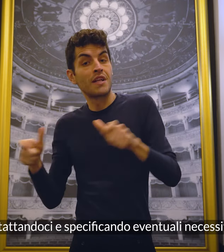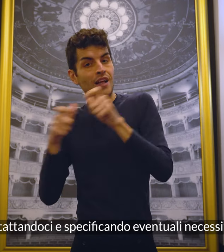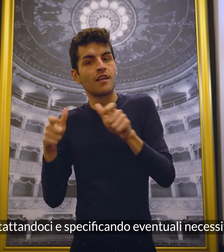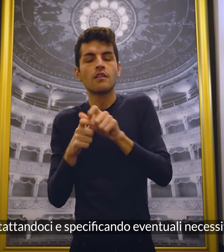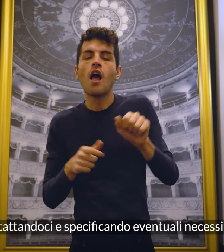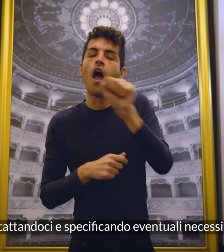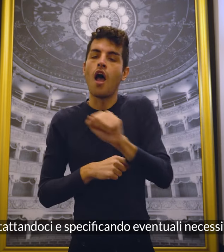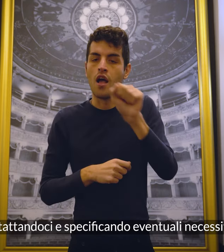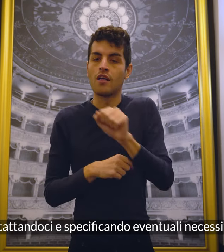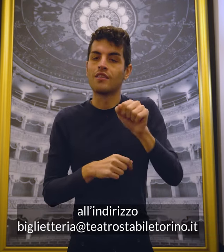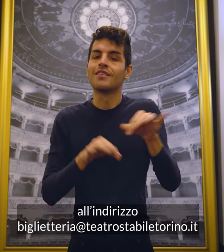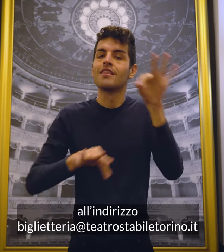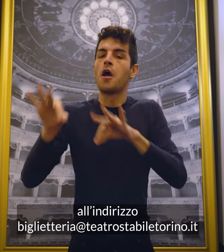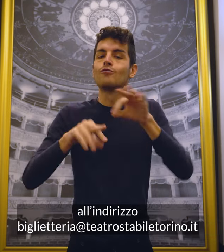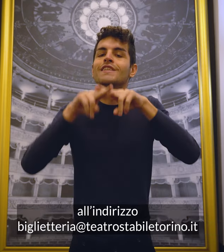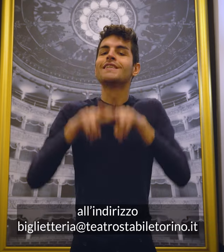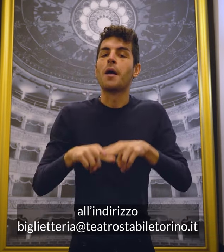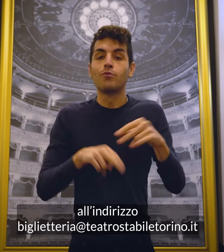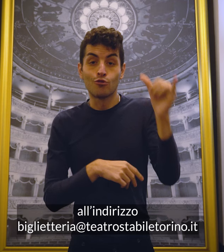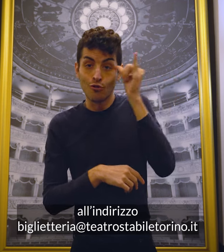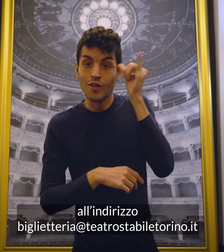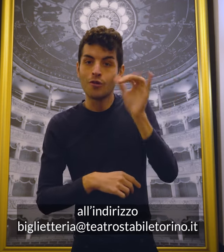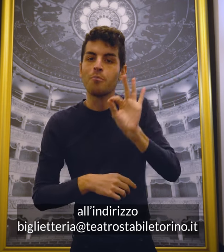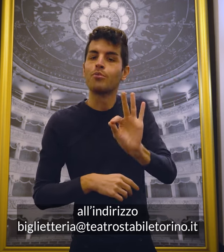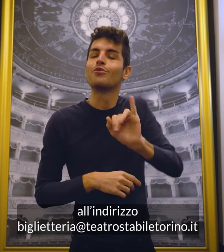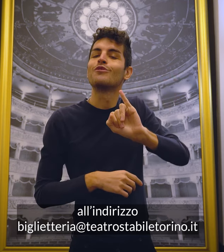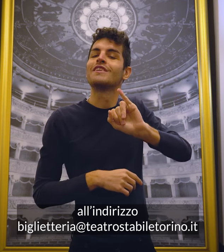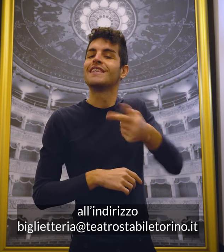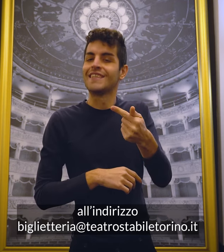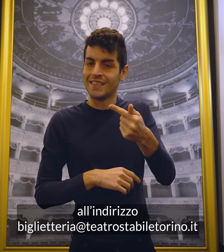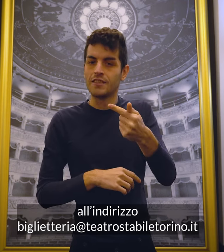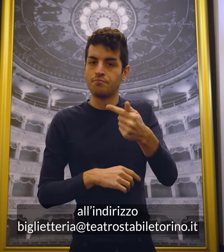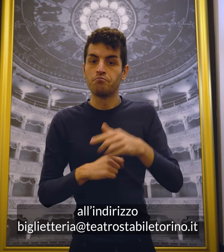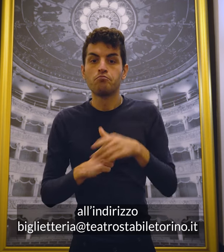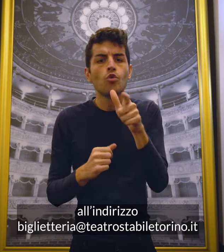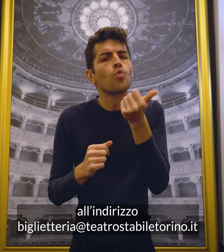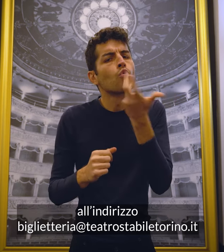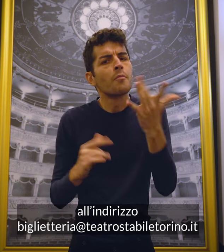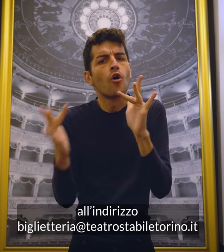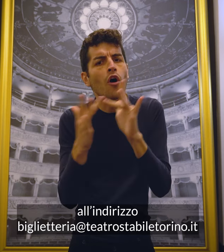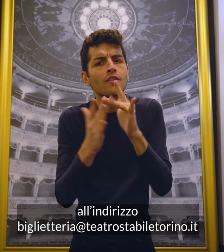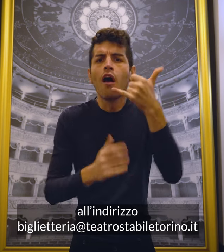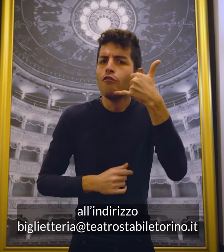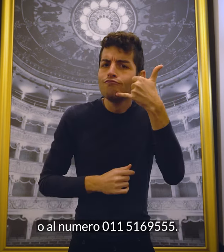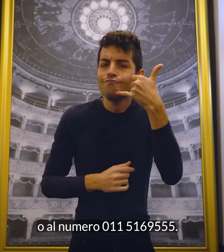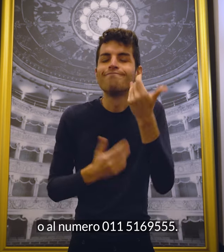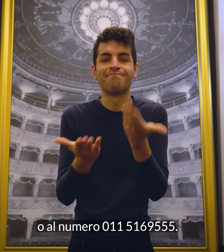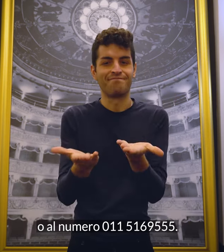eventuali necessità all'indirizzo biglietteria chiocciola teatrostabile torino.it o al numero